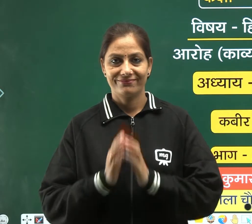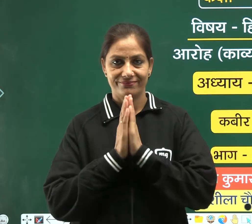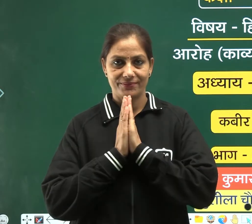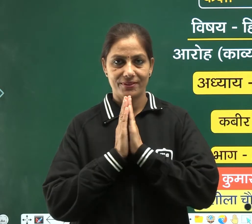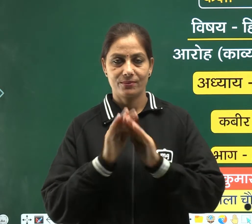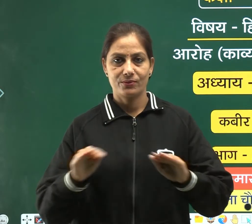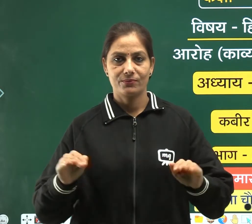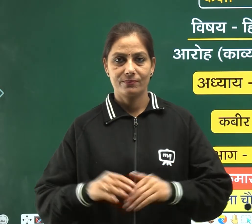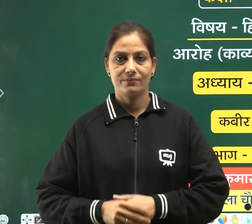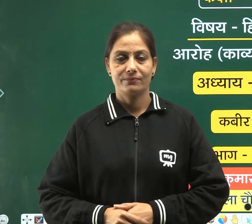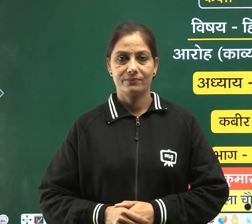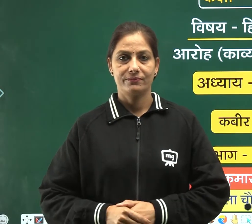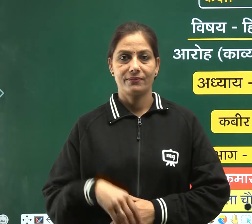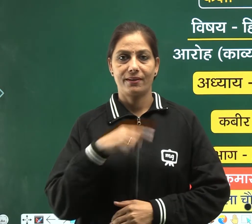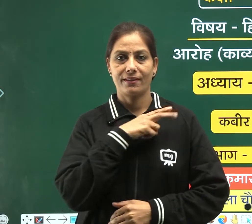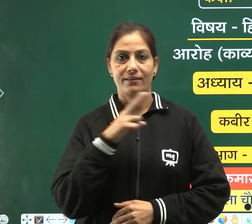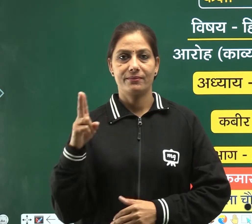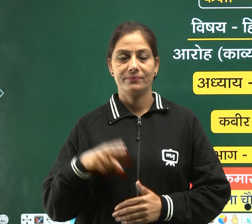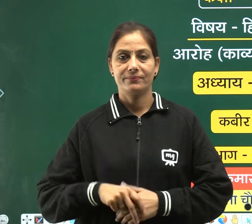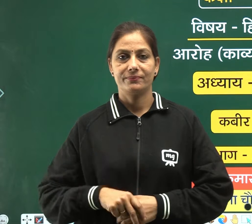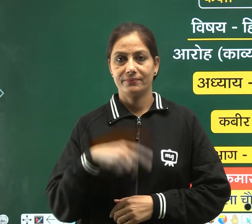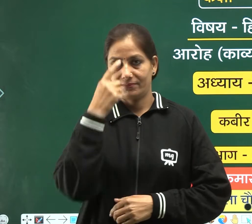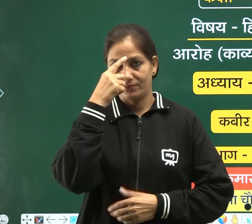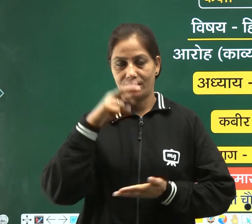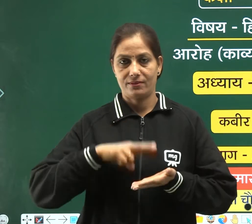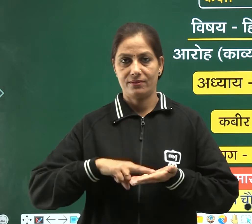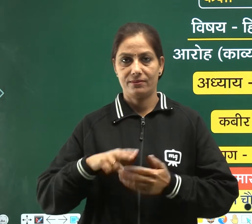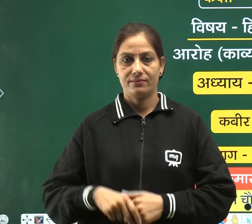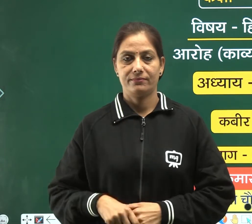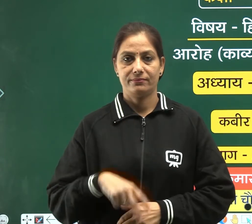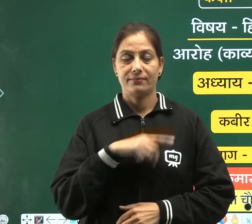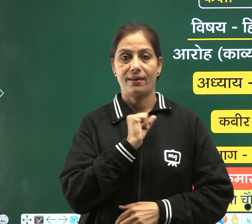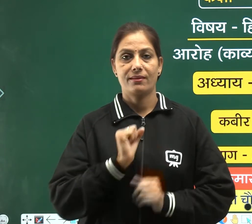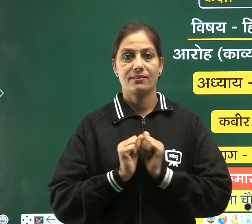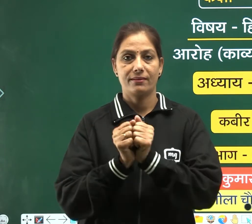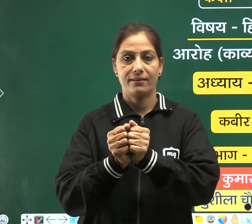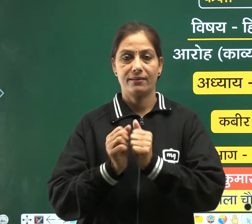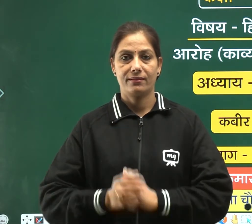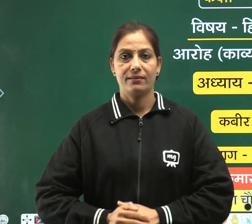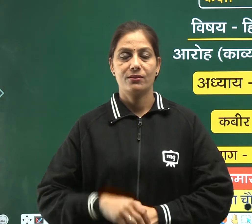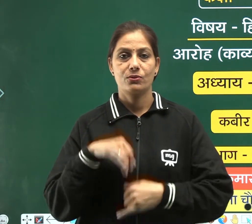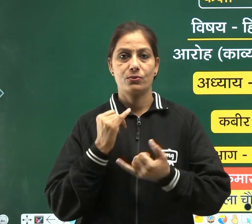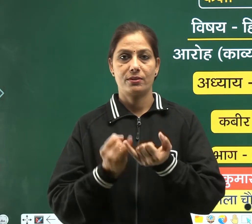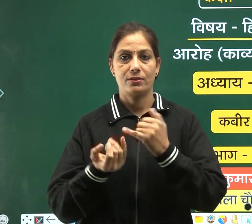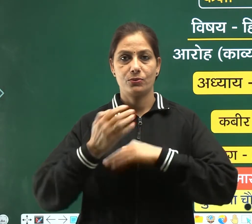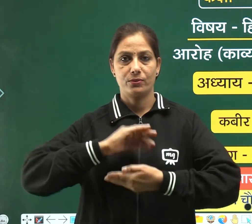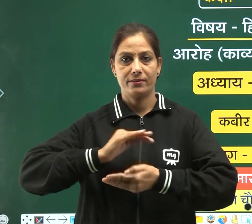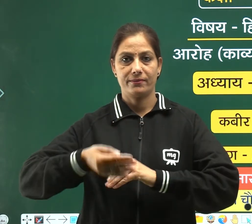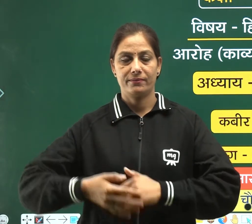नमस्कार बच्चों, मेरा नाम निर्मल कुमार गुप्ता। मेरे साथ है सुशीला